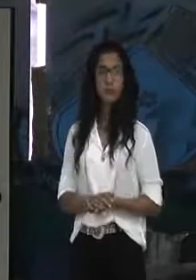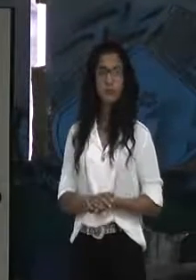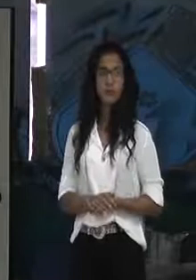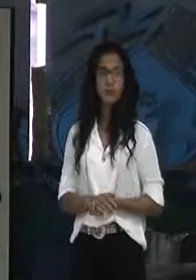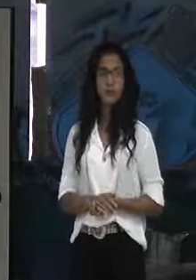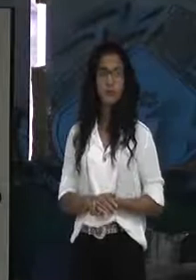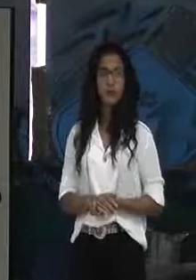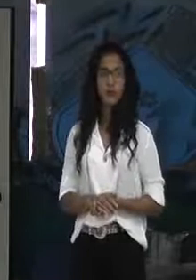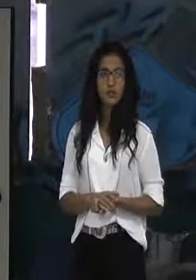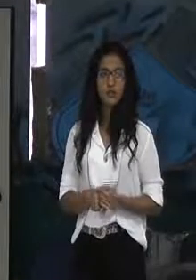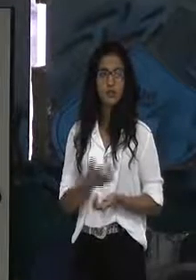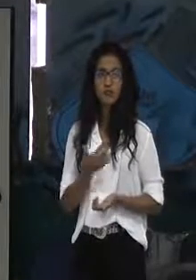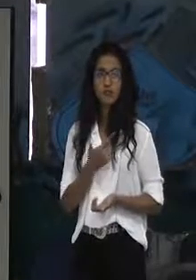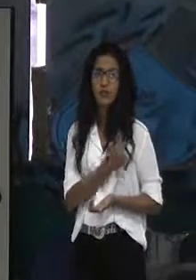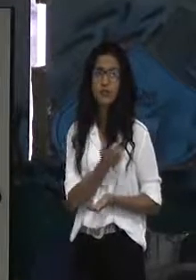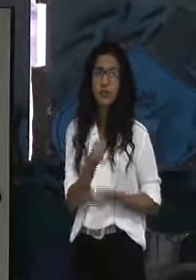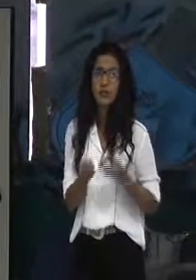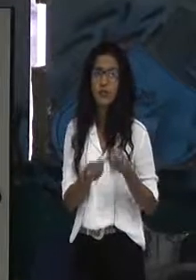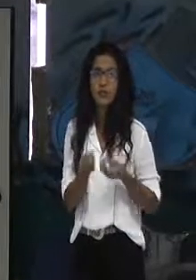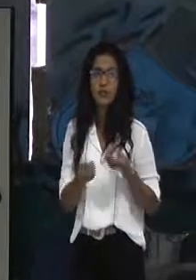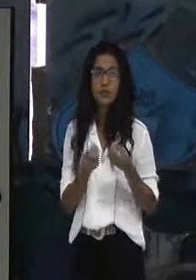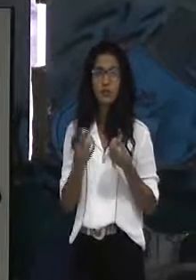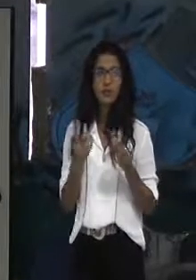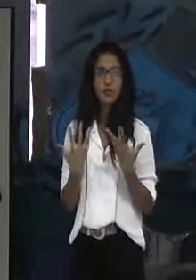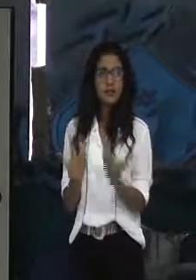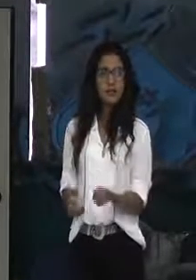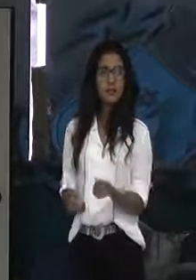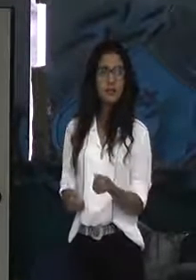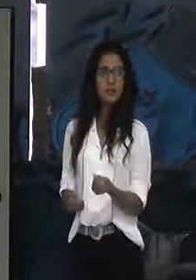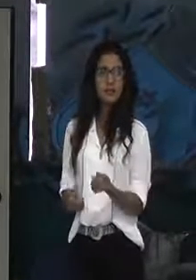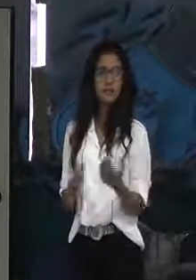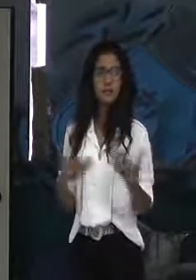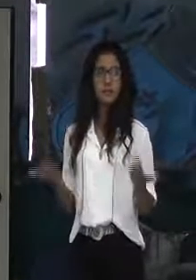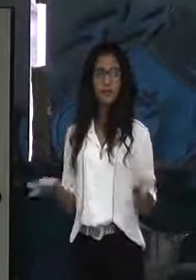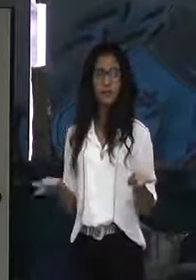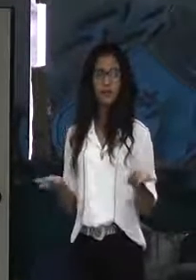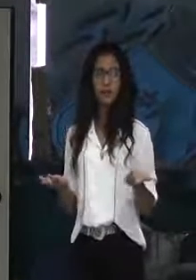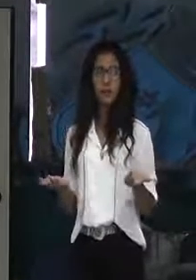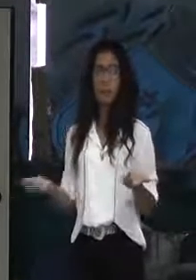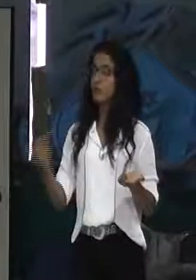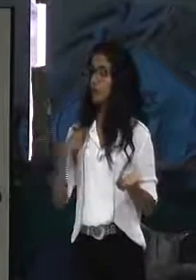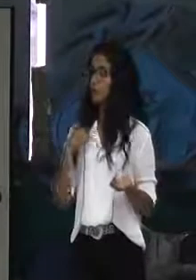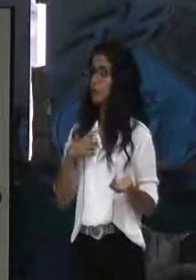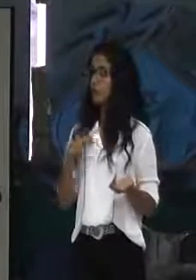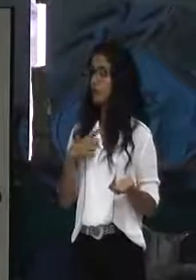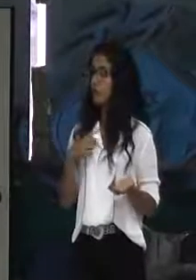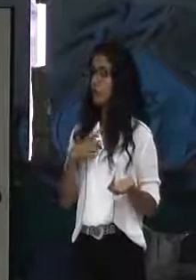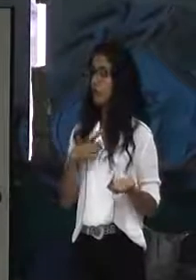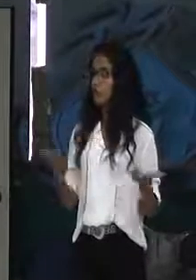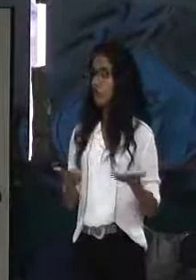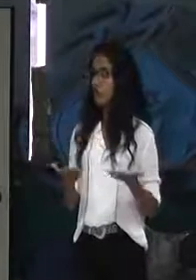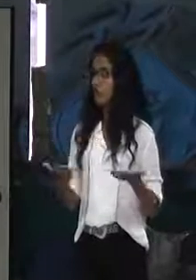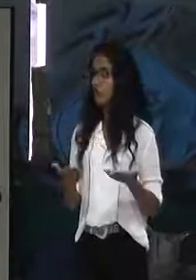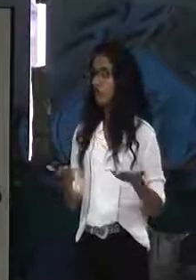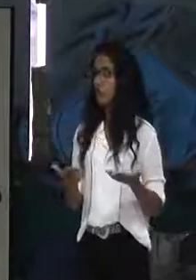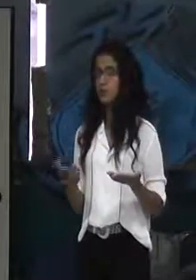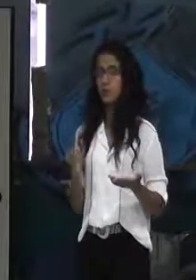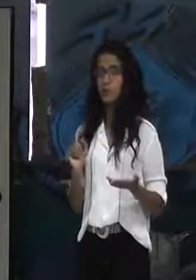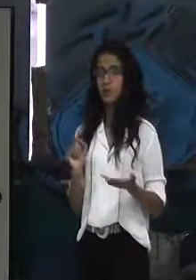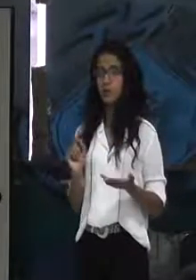condições de assumir o papel que estão nos passando. Por isso, vereador, eu tenho aqui simbolizado hoje, porque nós